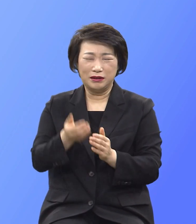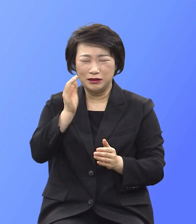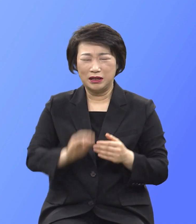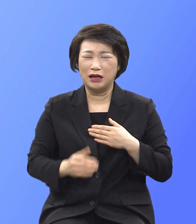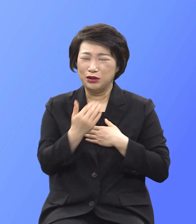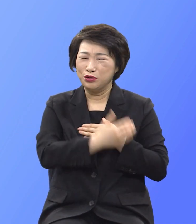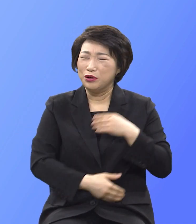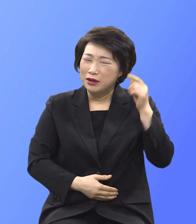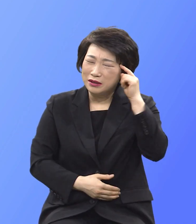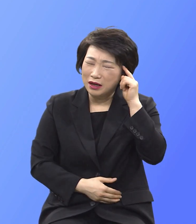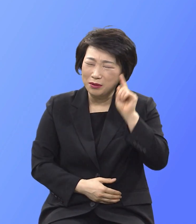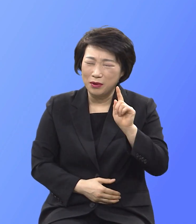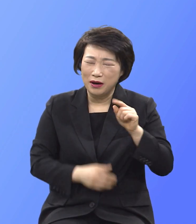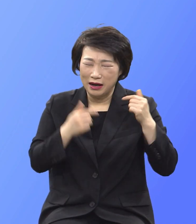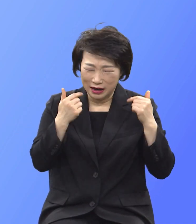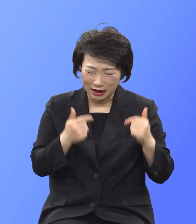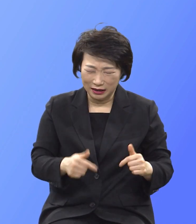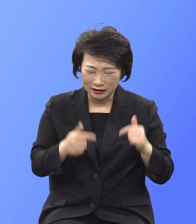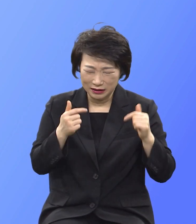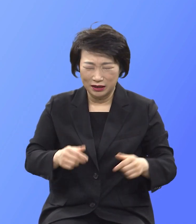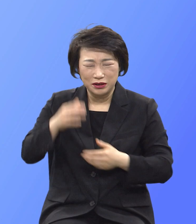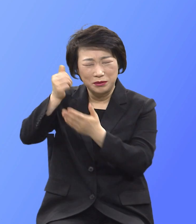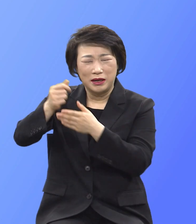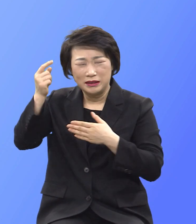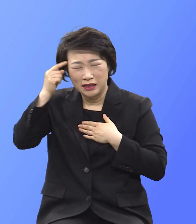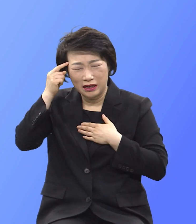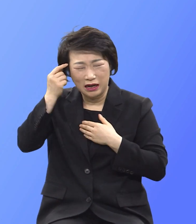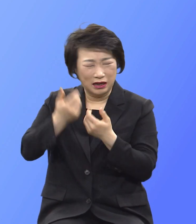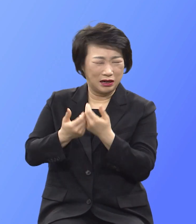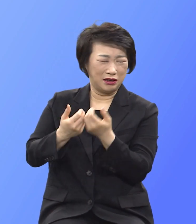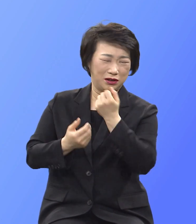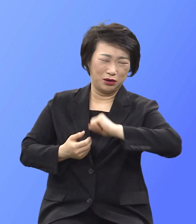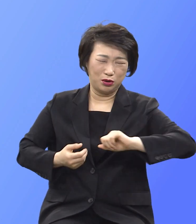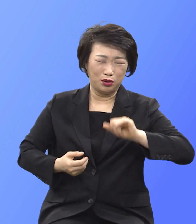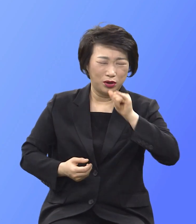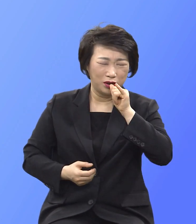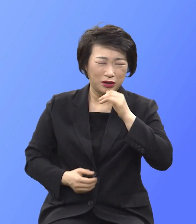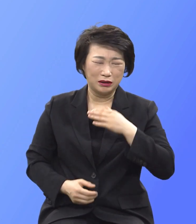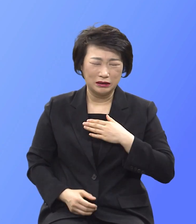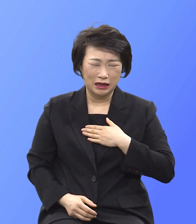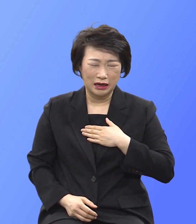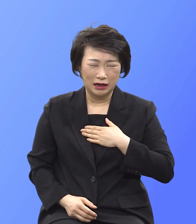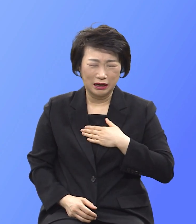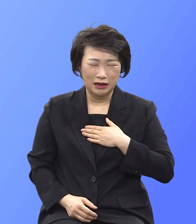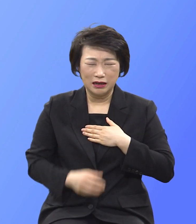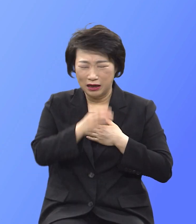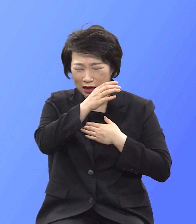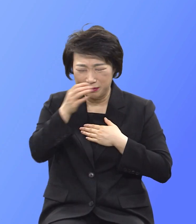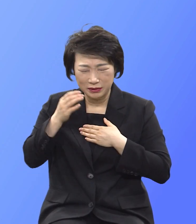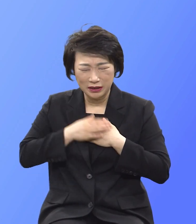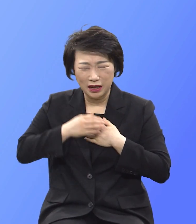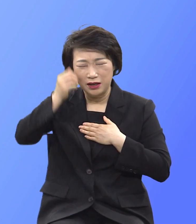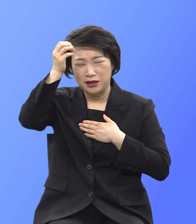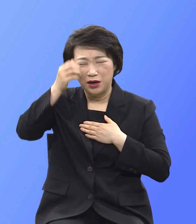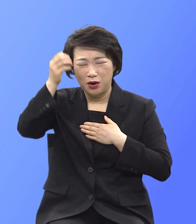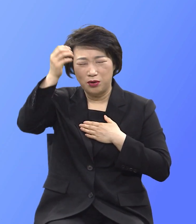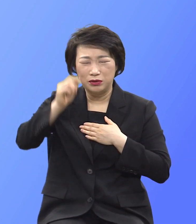그런데 육신의 생각이 언제든지 성령의 생각을 거역하고 감히 내